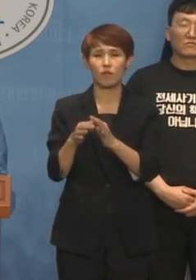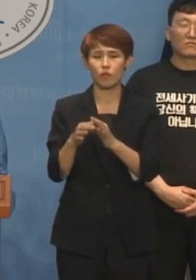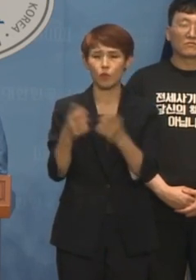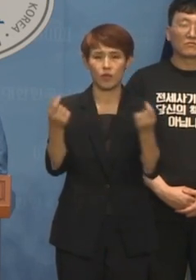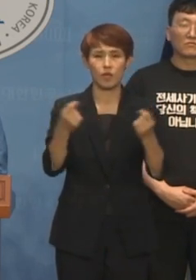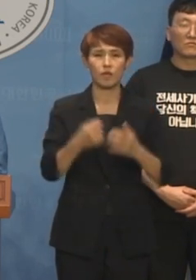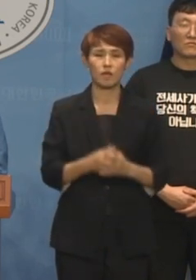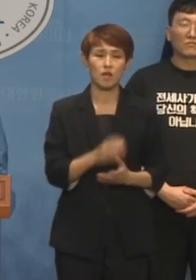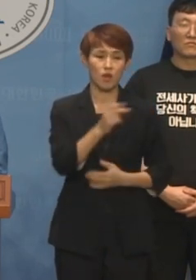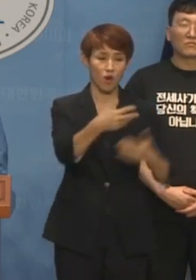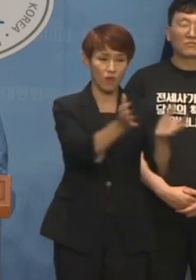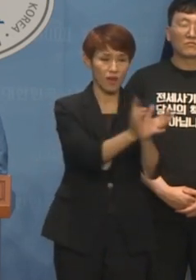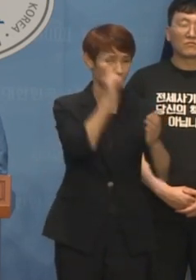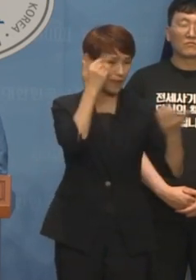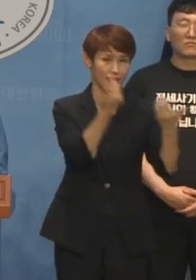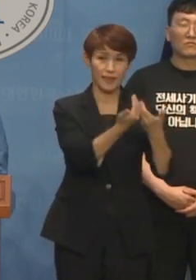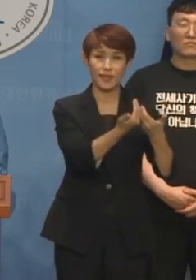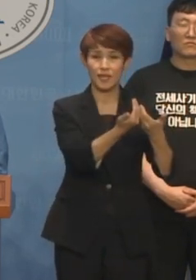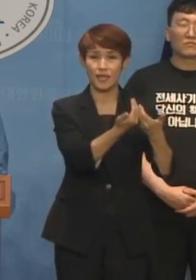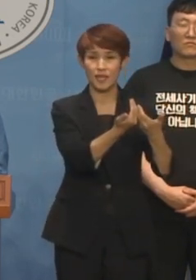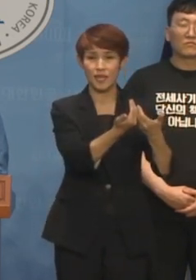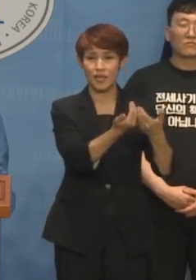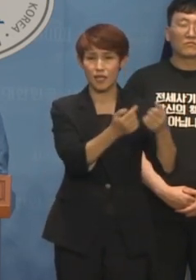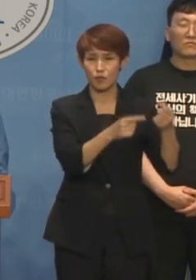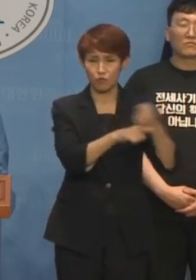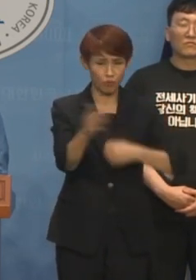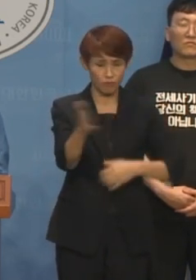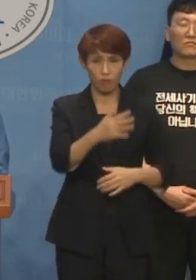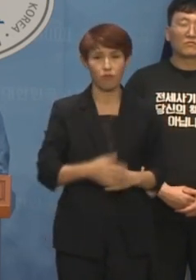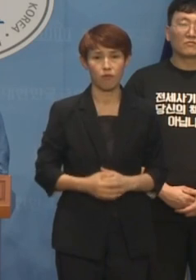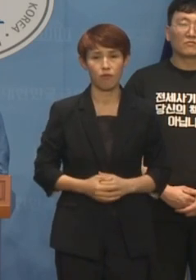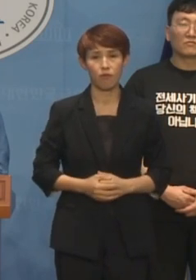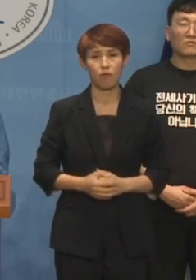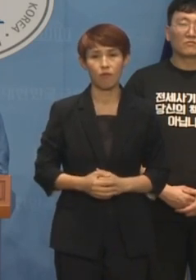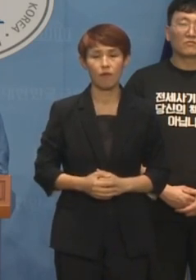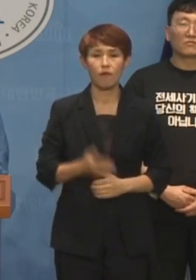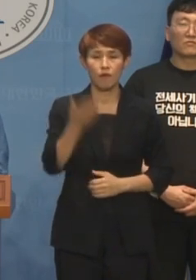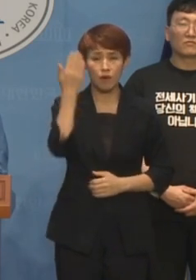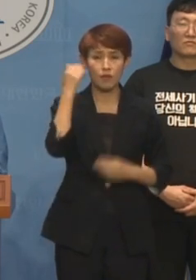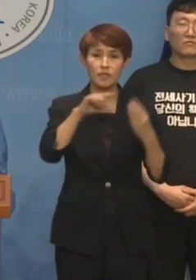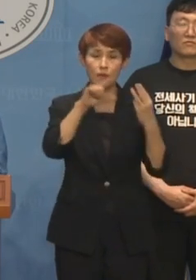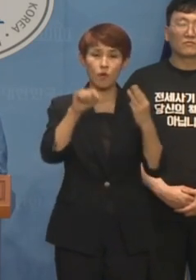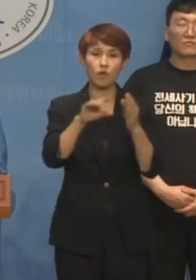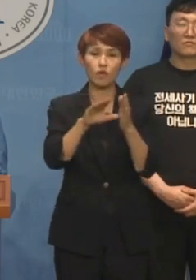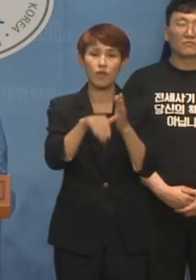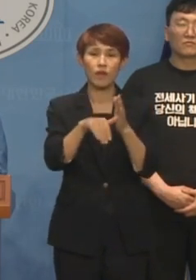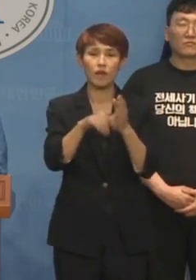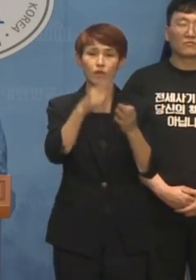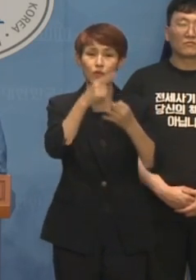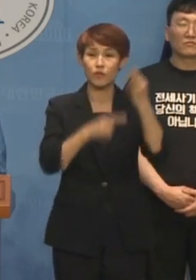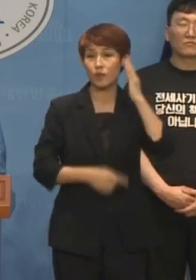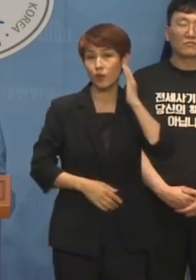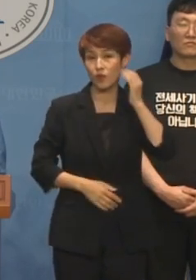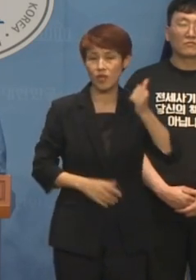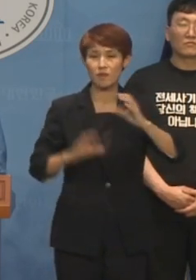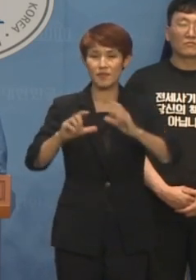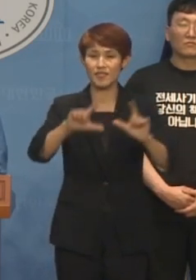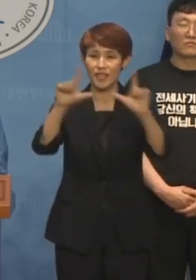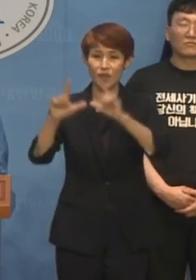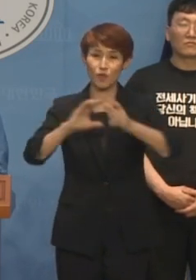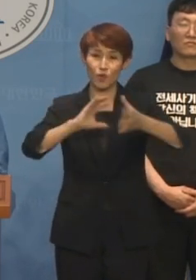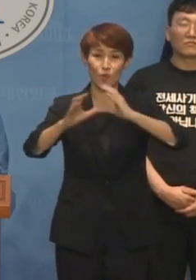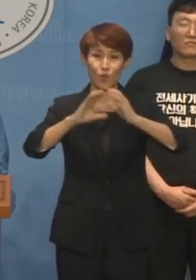집권 여당이 반대할 명분이 없는 것은 지난 3월 윤석열 대통령이 쭉 민생 토론했지